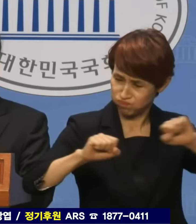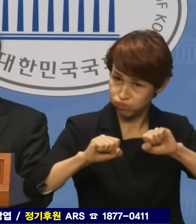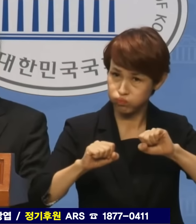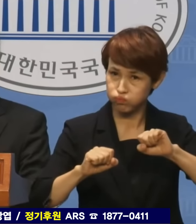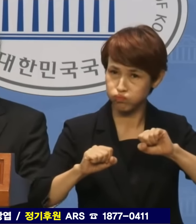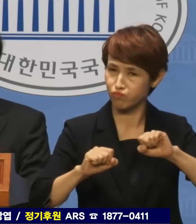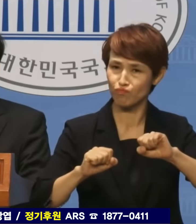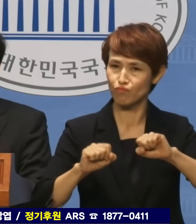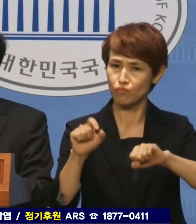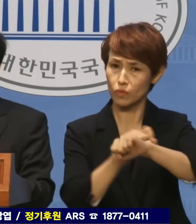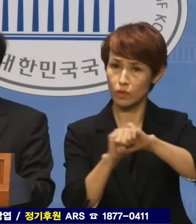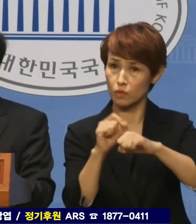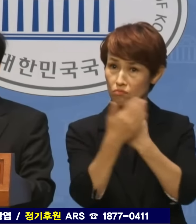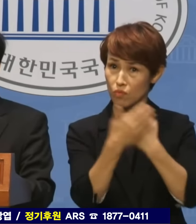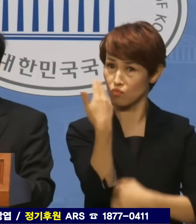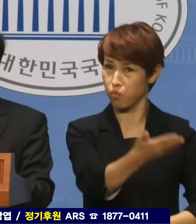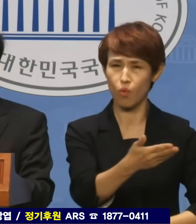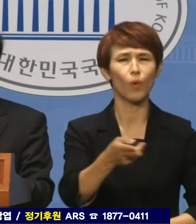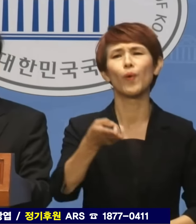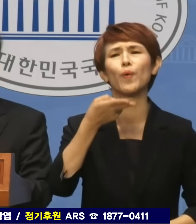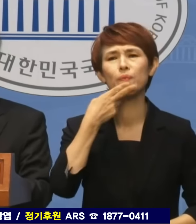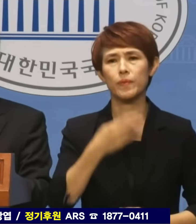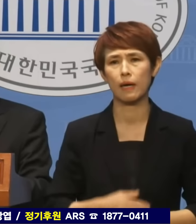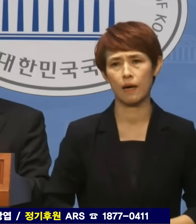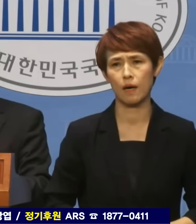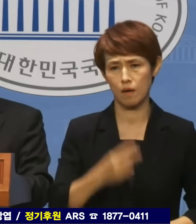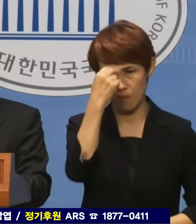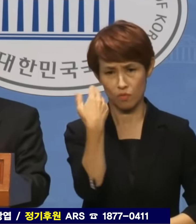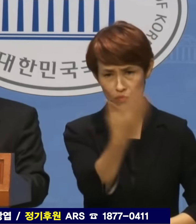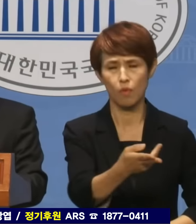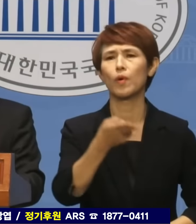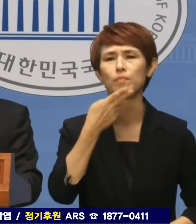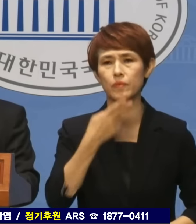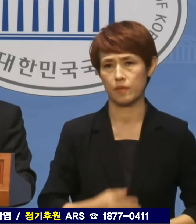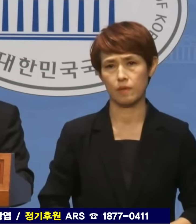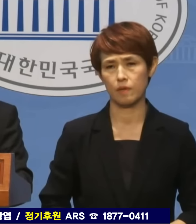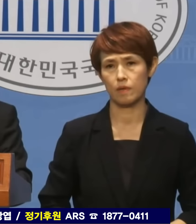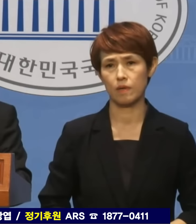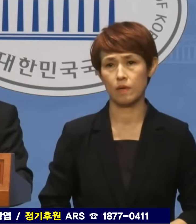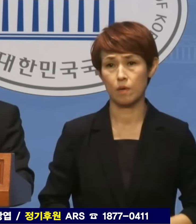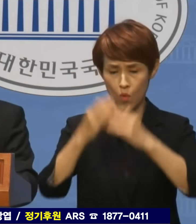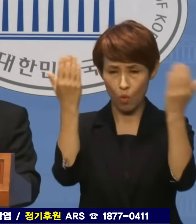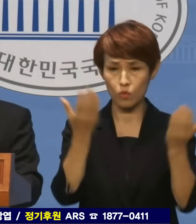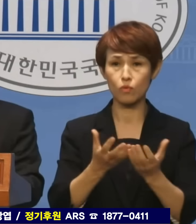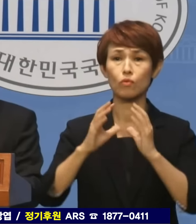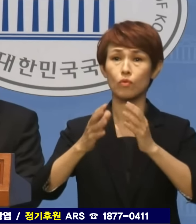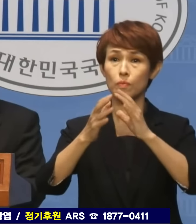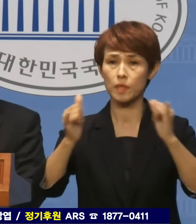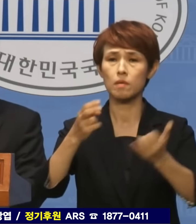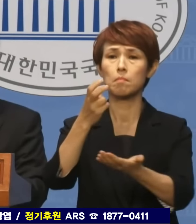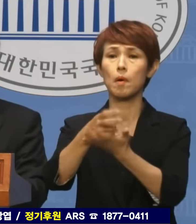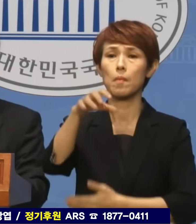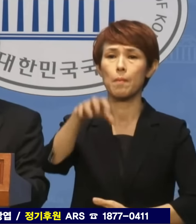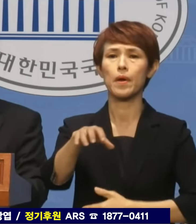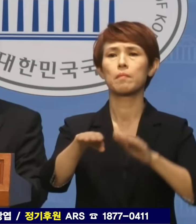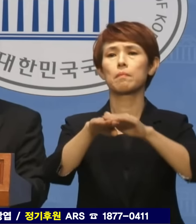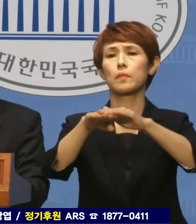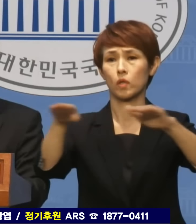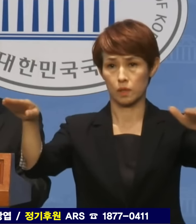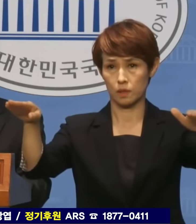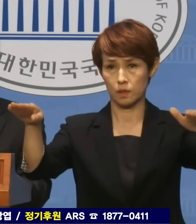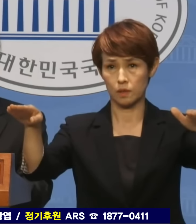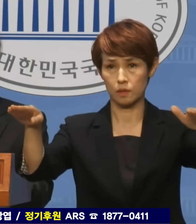되지 않는 특권도 성역도 있을 수 없습니다. 모든 국민이 법 앞에 평등하다는